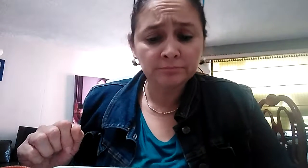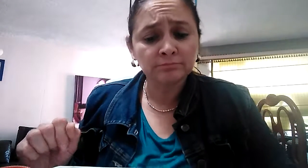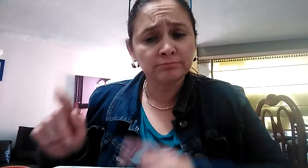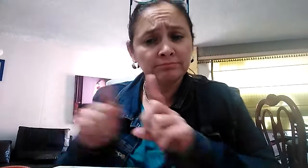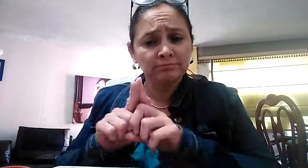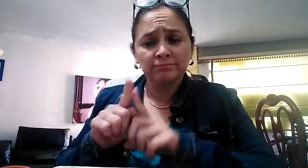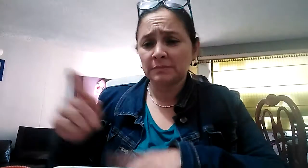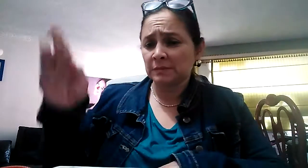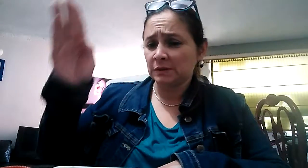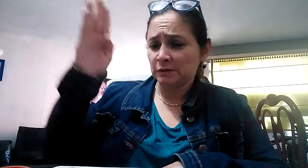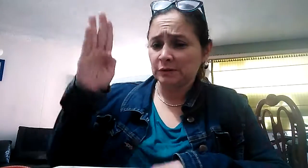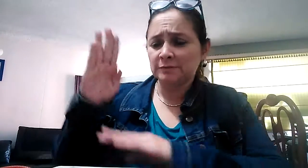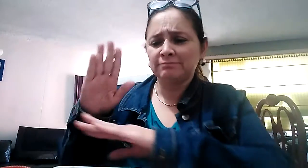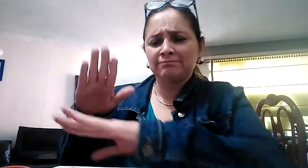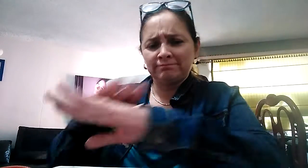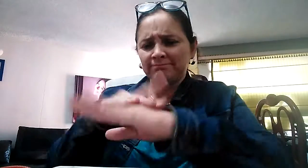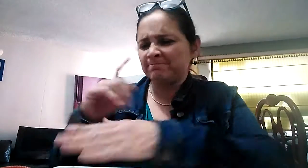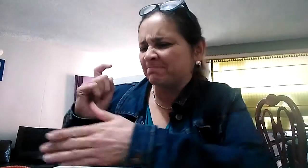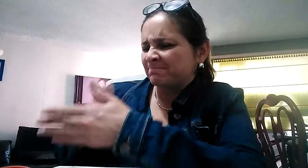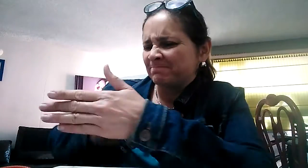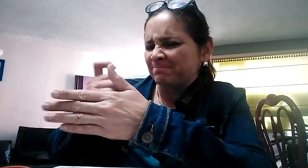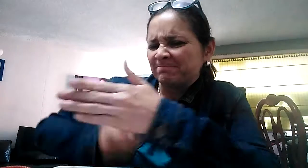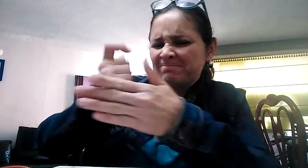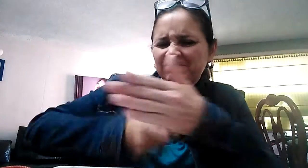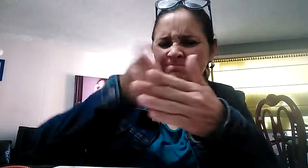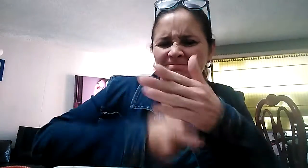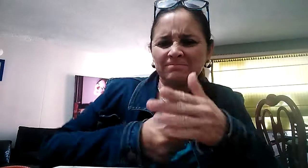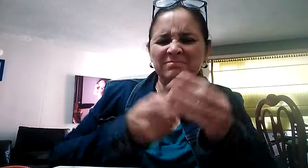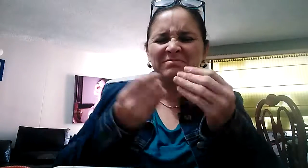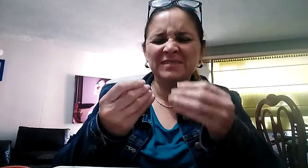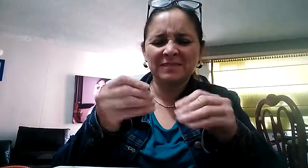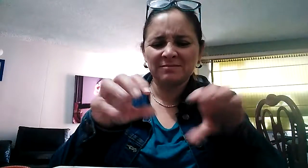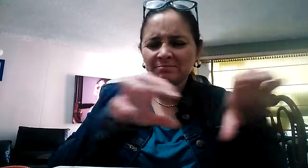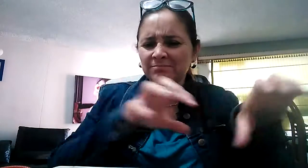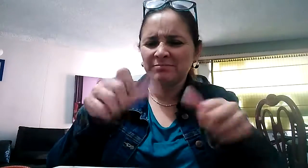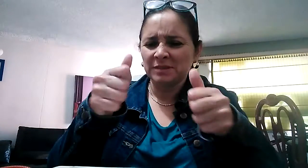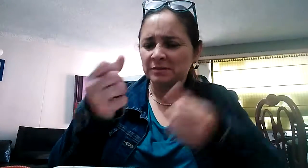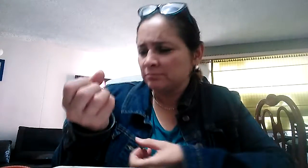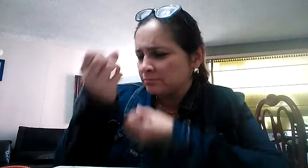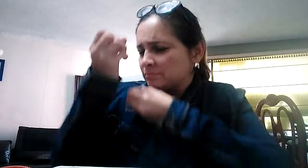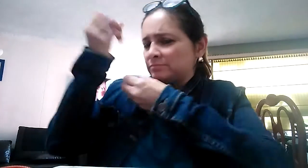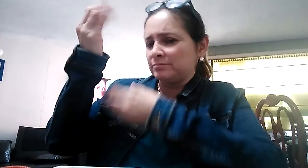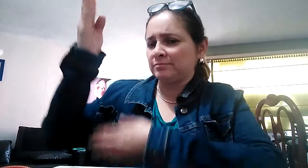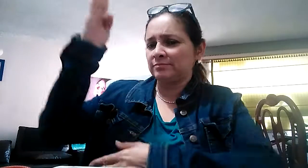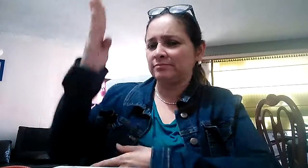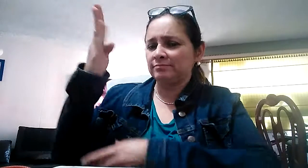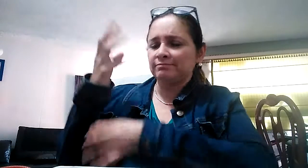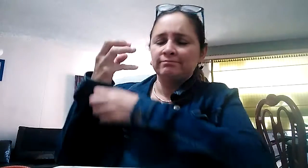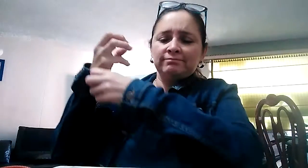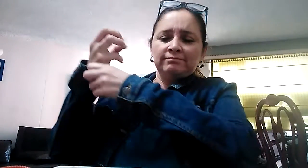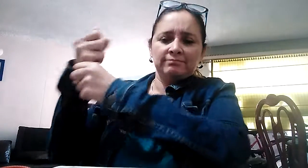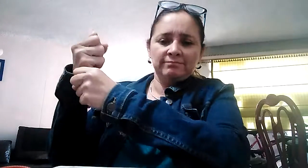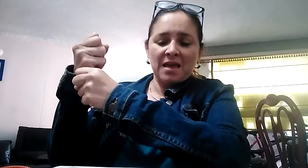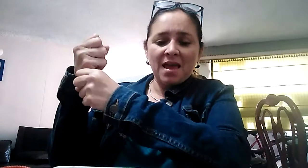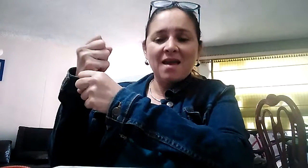dolió. Mabel, ¿el acuerdo no decía que Stan debía cantar una canción pidiendo disculpas si perdía? No decía. En realidad